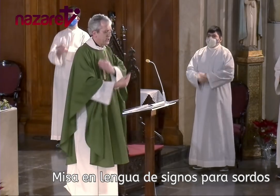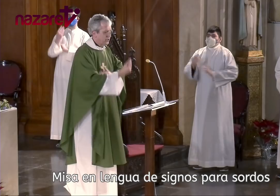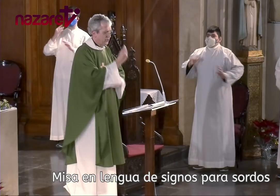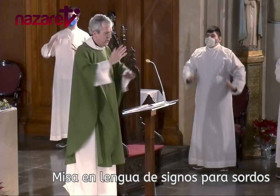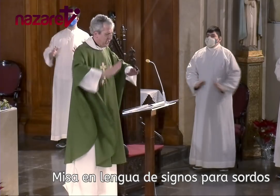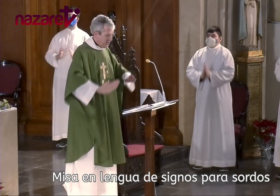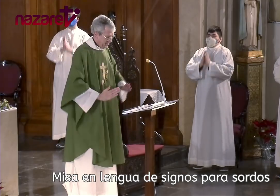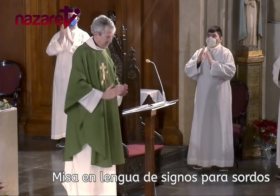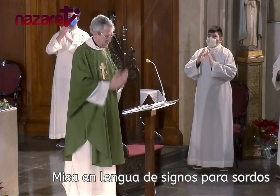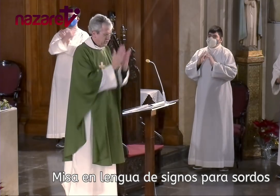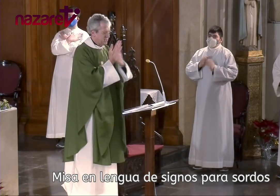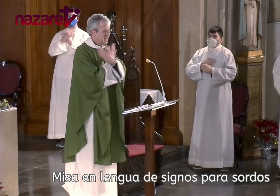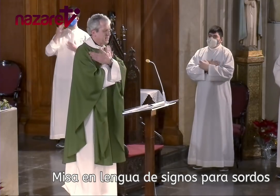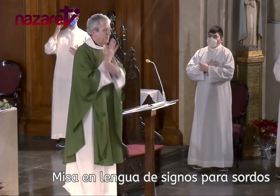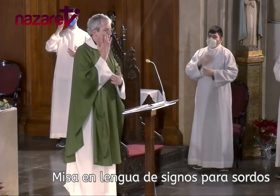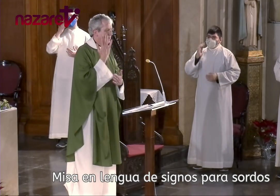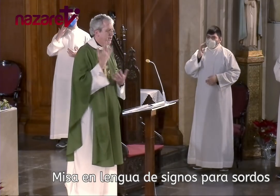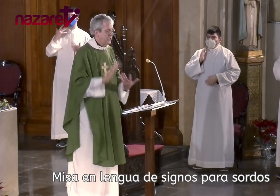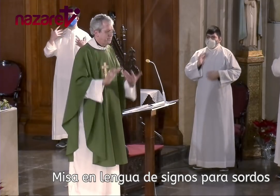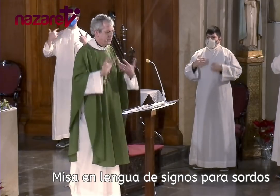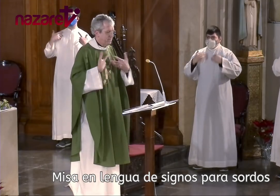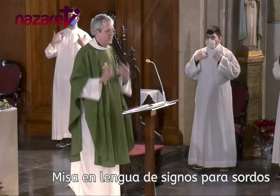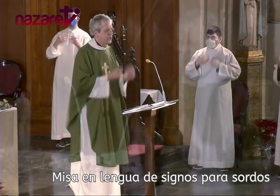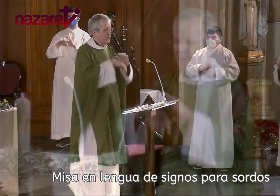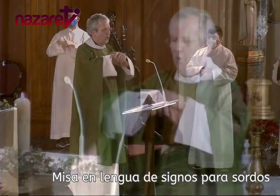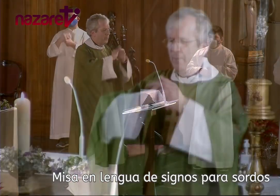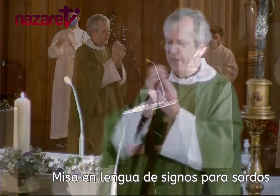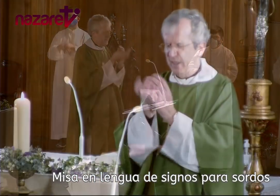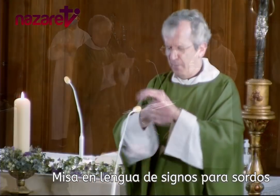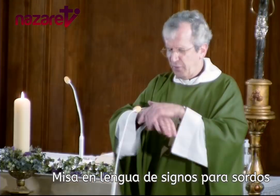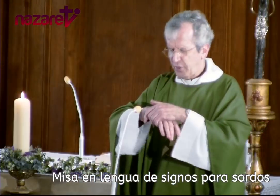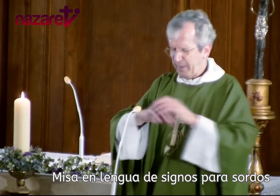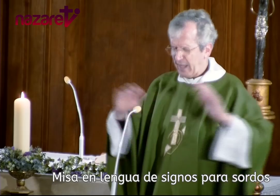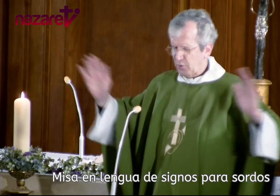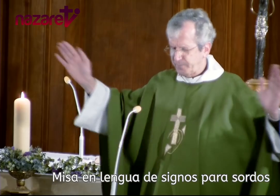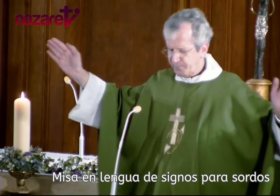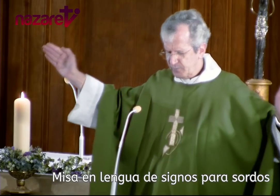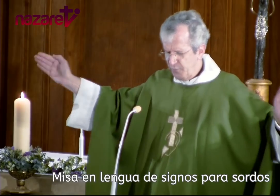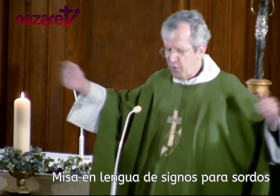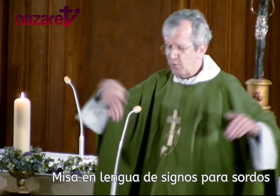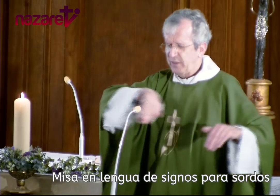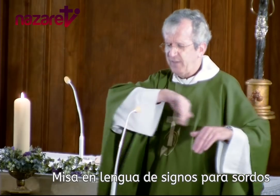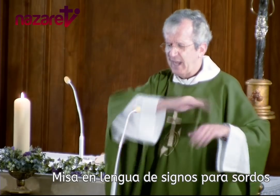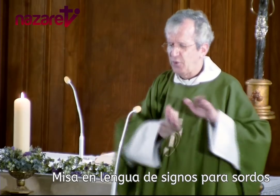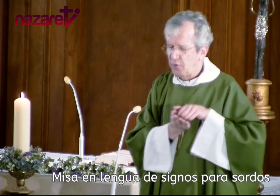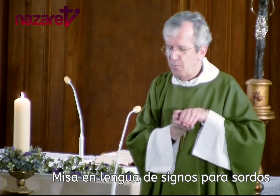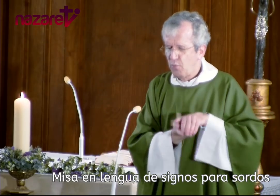Santo. Nació de Santa María Virgen, padeció bajo el poder de Poncio Pilato, fue crucificado, muerto